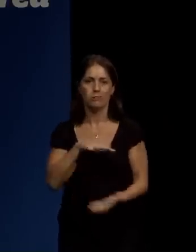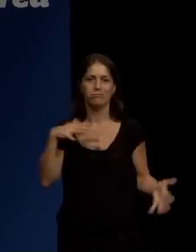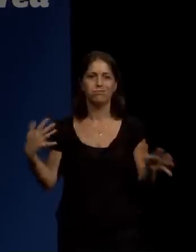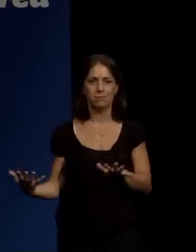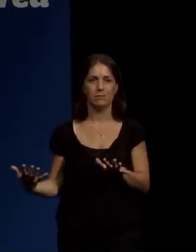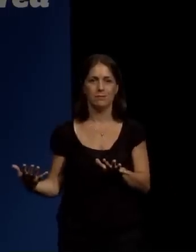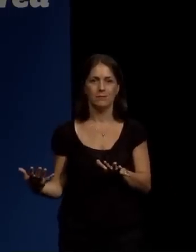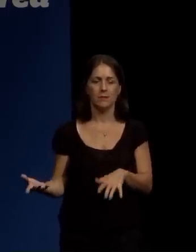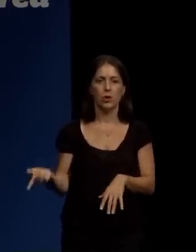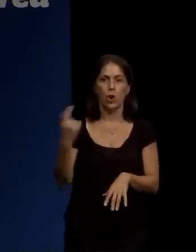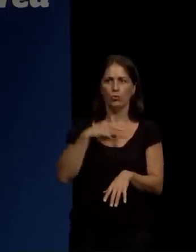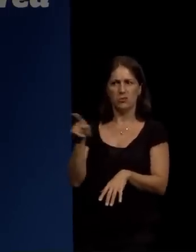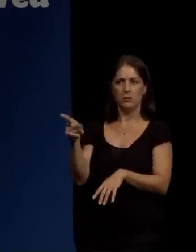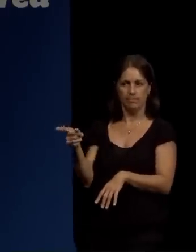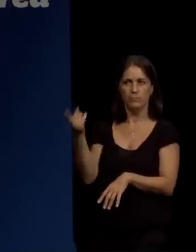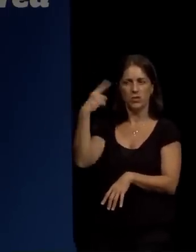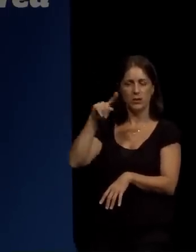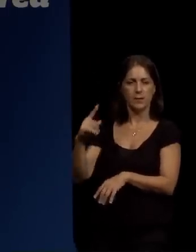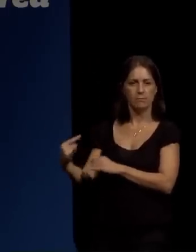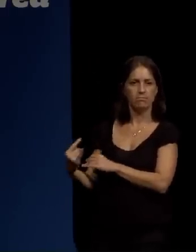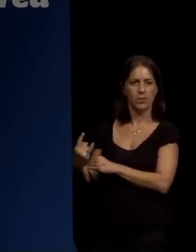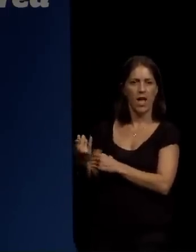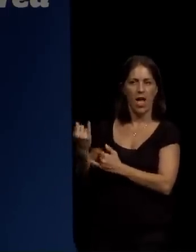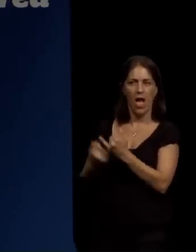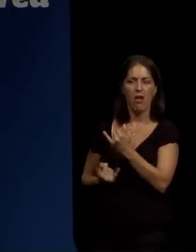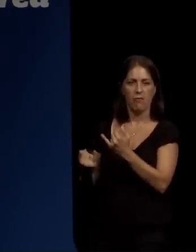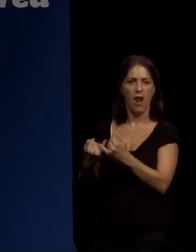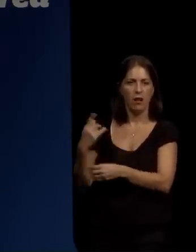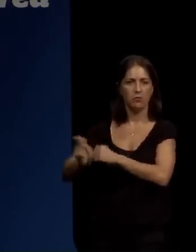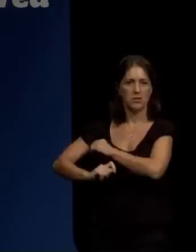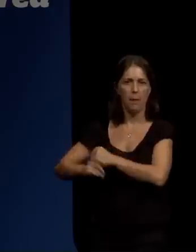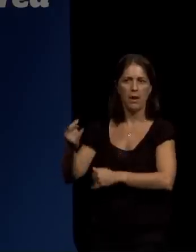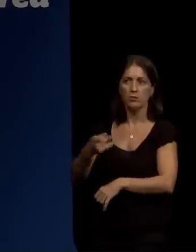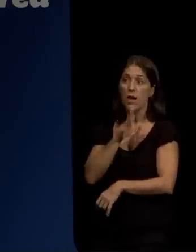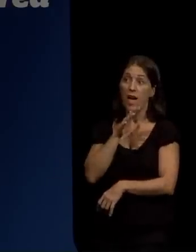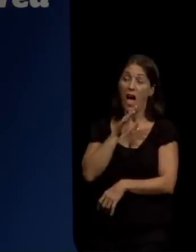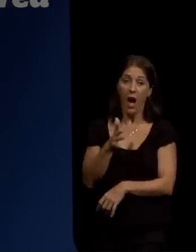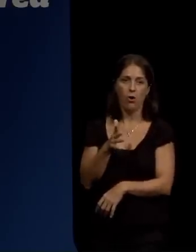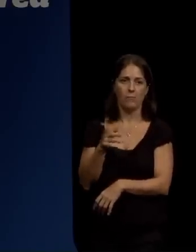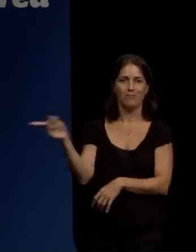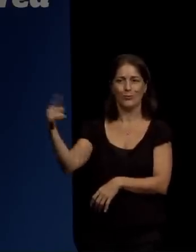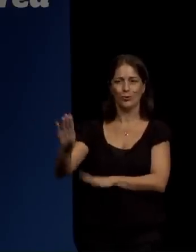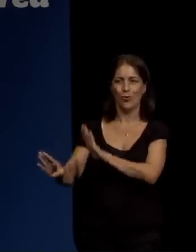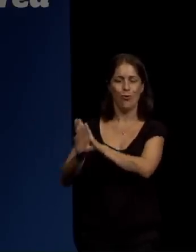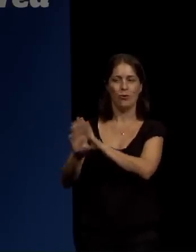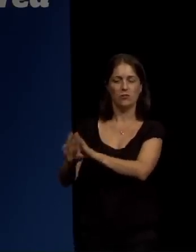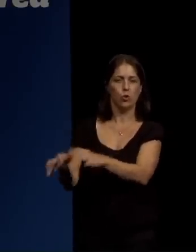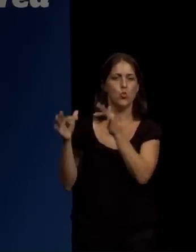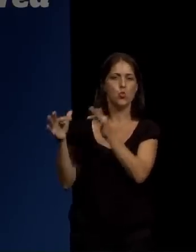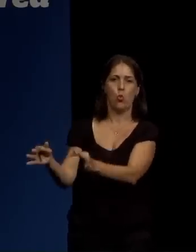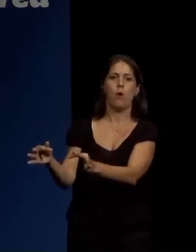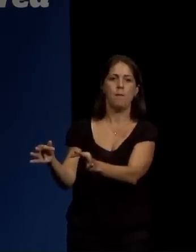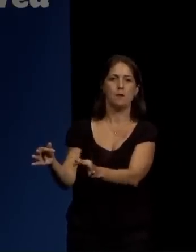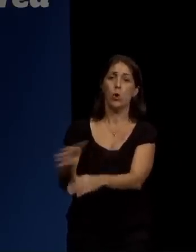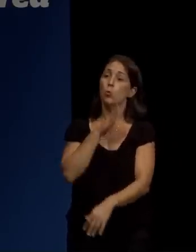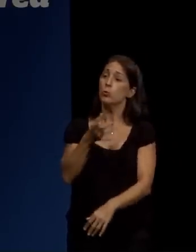de dicir, sabemos que non as estades facendo, sabemos que non as estades xogando, a dicir, e agora non ides seguir máis,